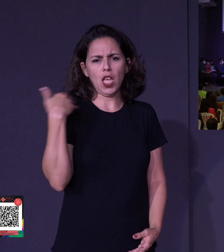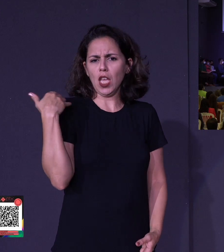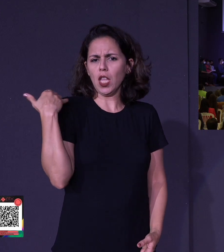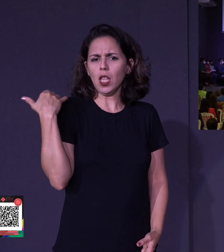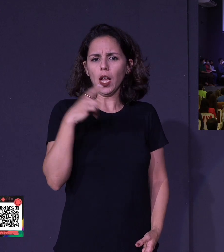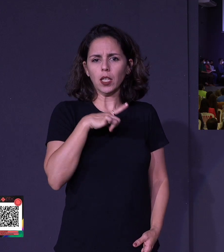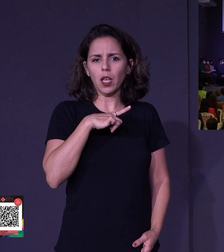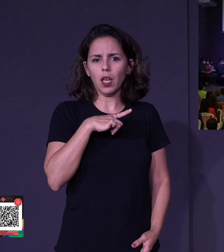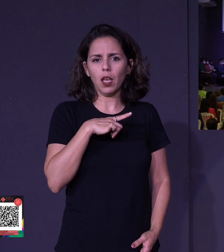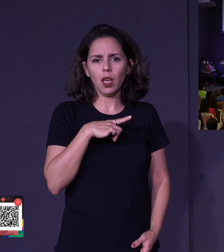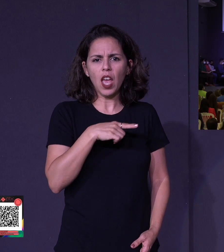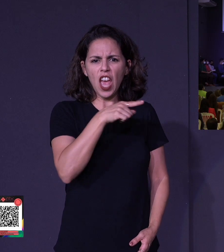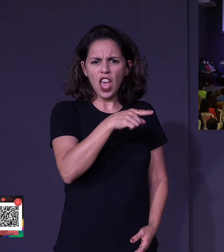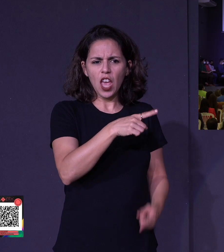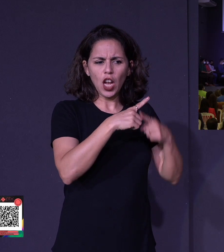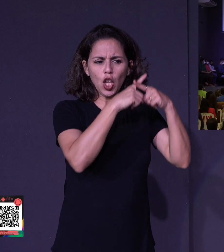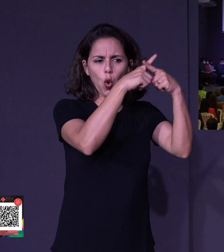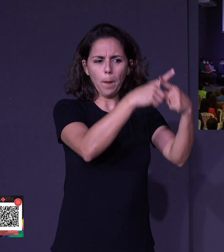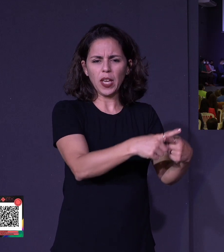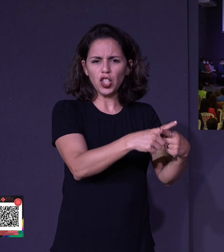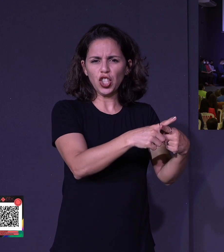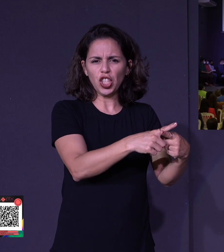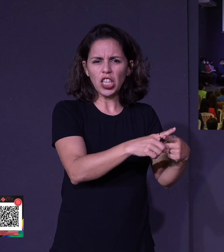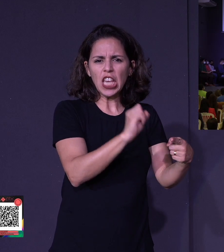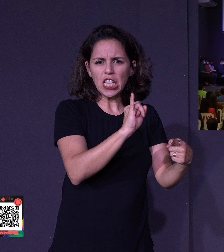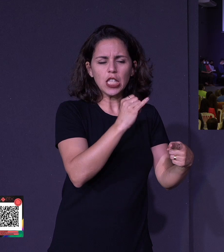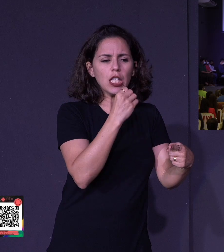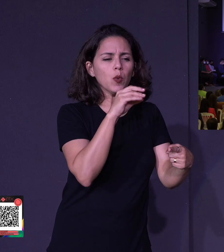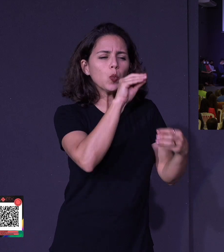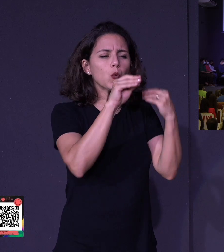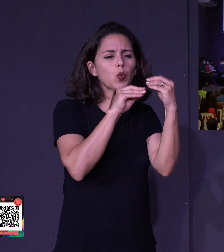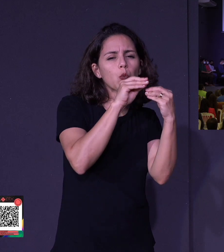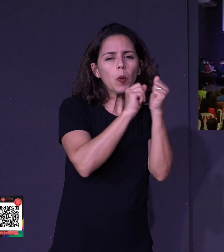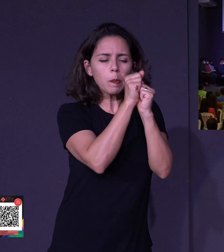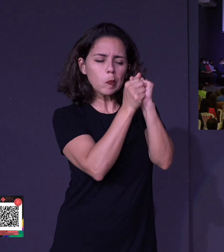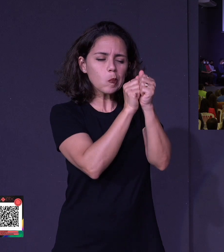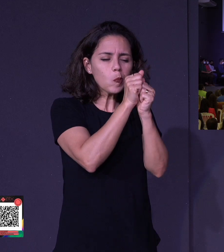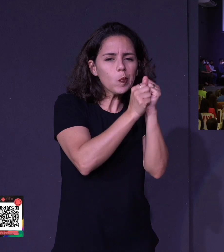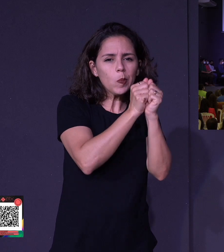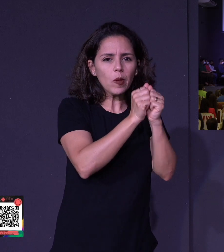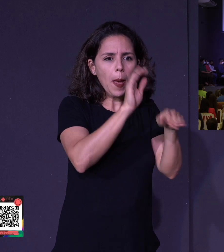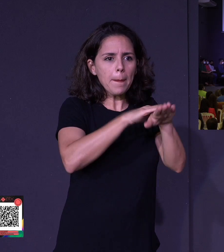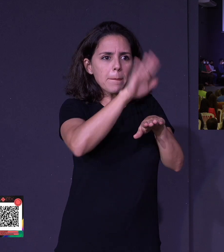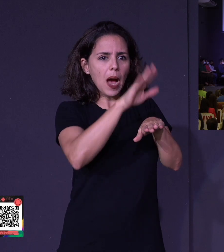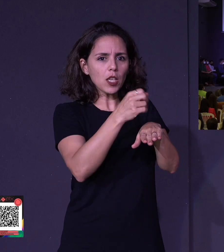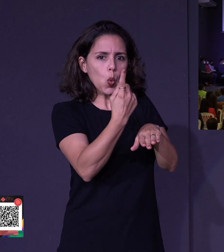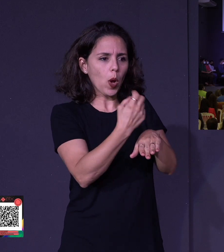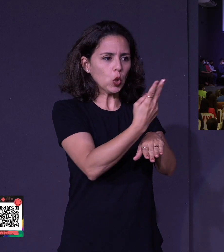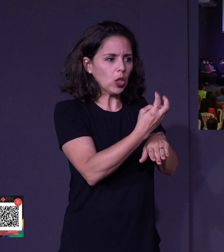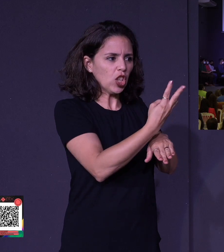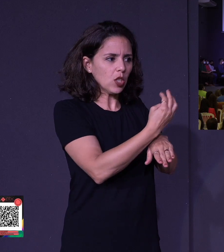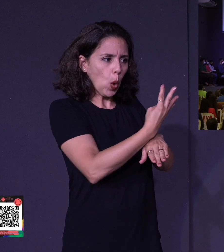Não. Quando começar a namorar, vai aprender desde o namoro que um homem se relaciona com uma mulher.